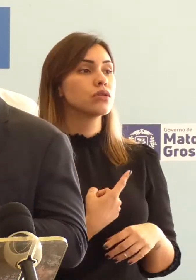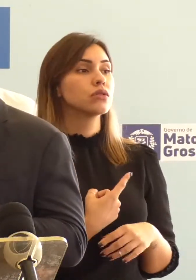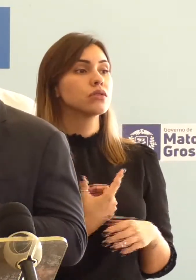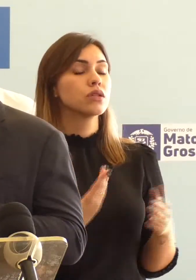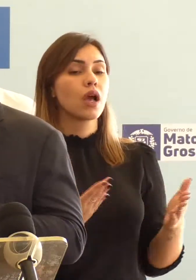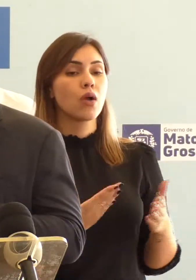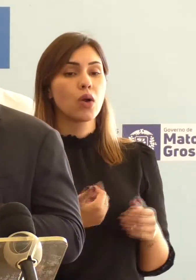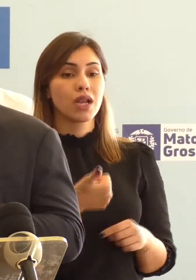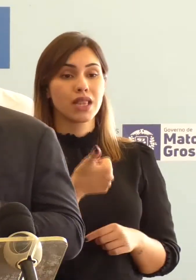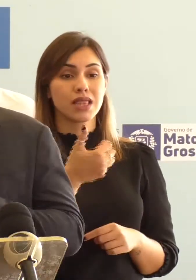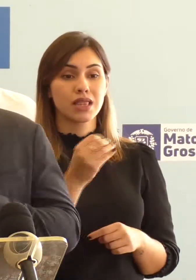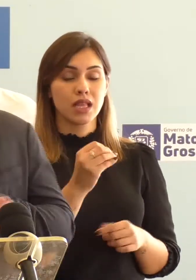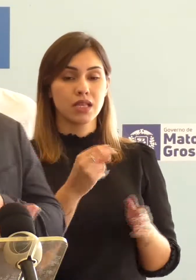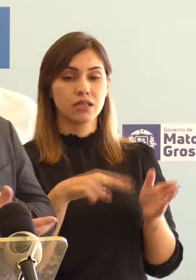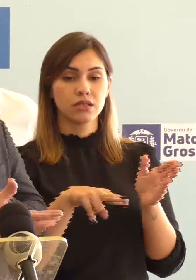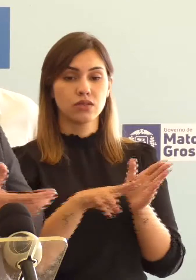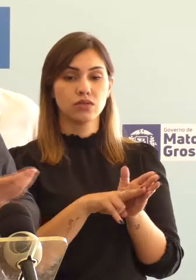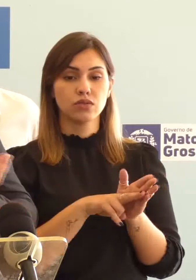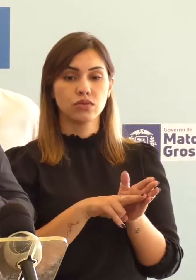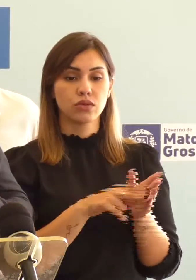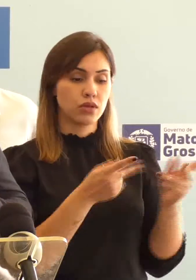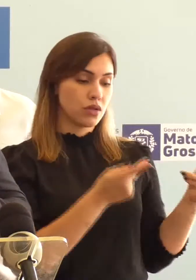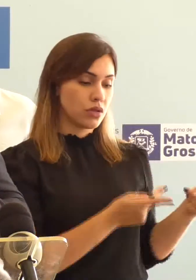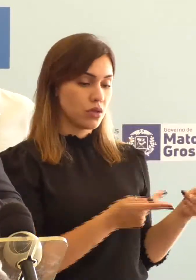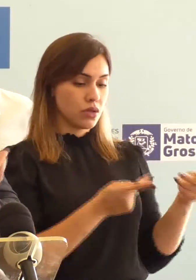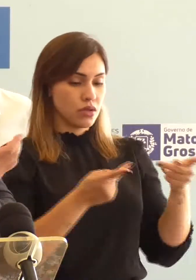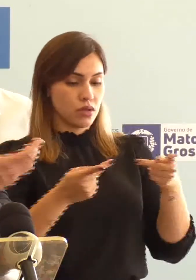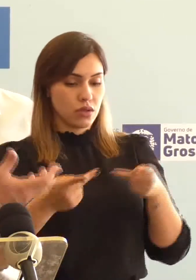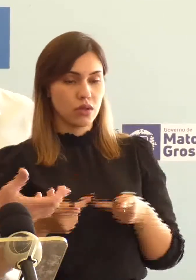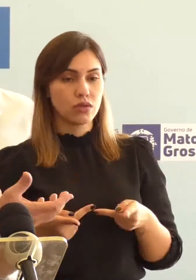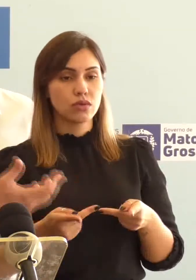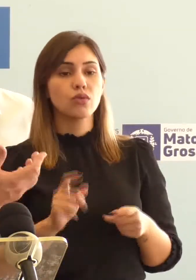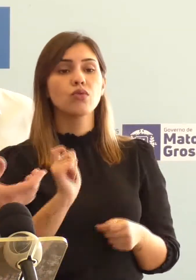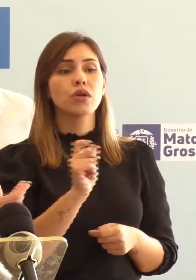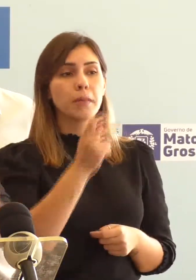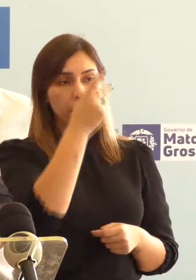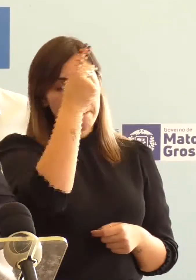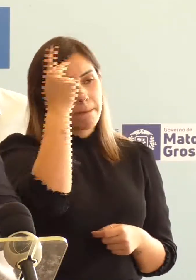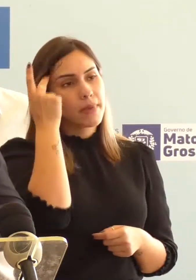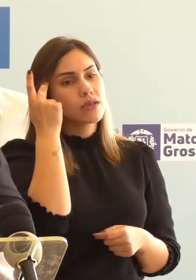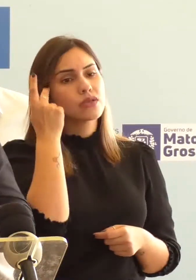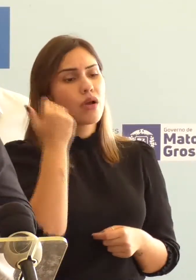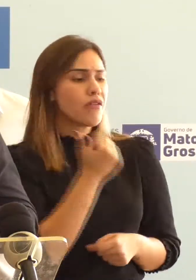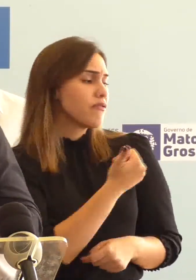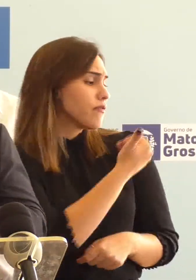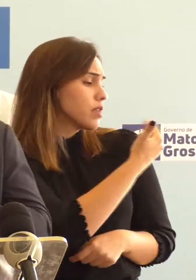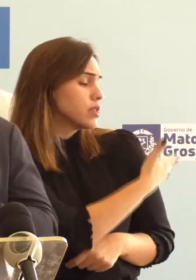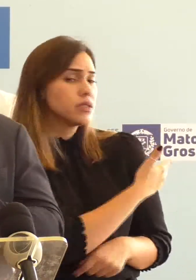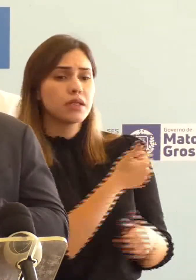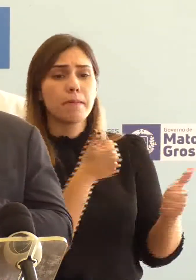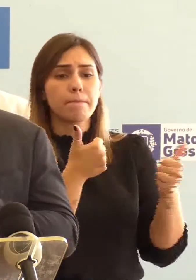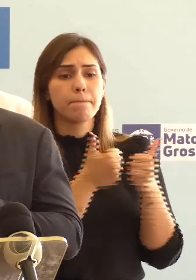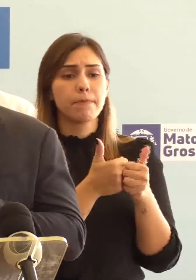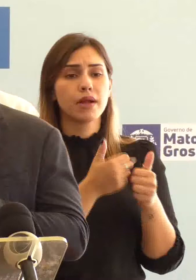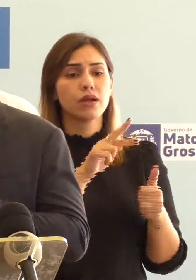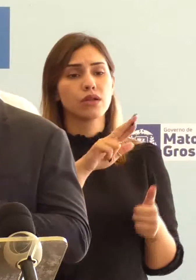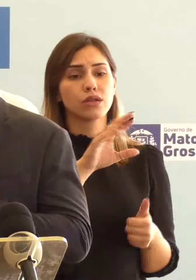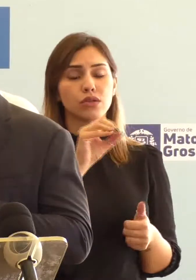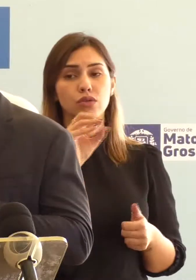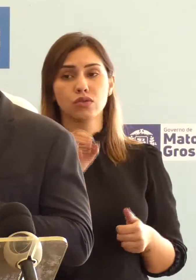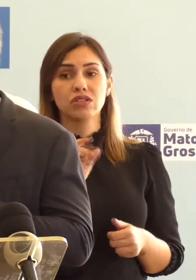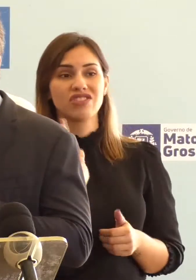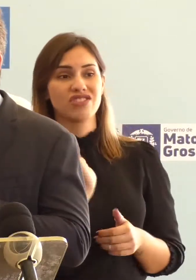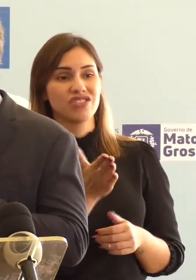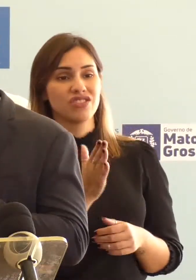10 leitos de UTI para recepcionar nossos irmãos aqui vizinhos do estado de Rondônia, já que lá o